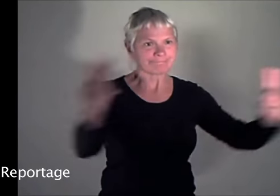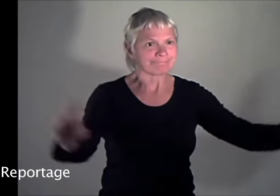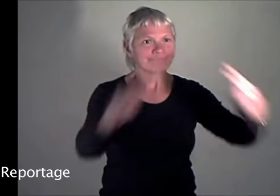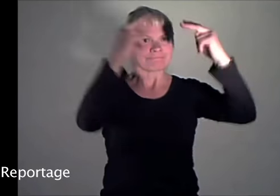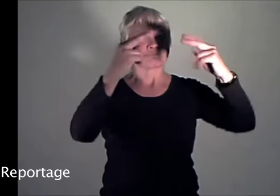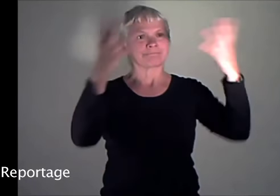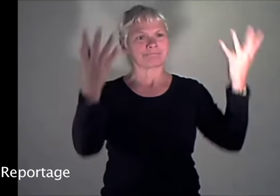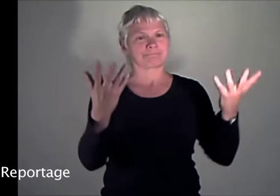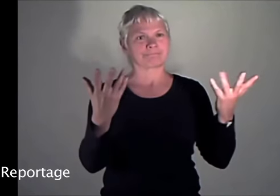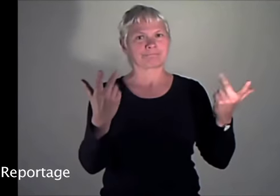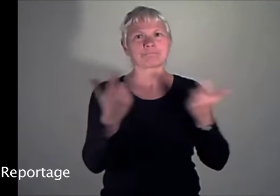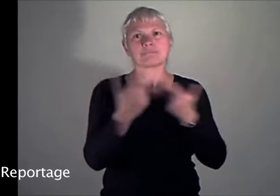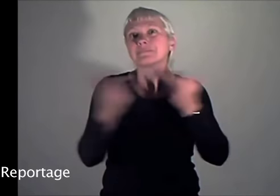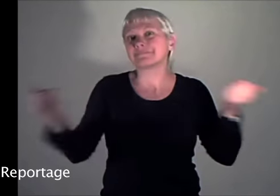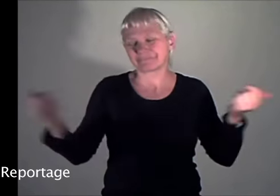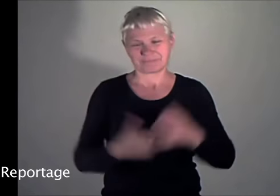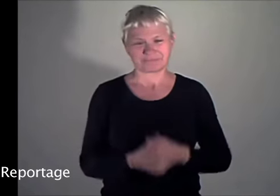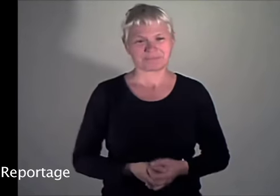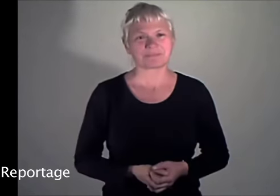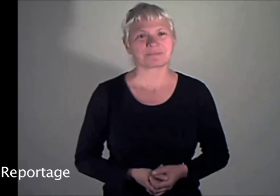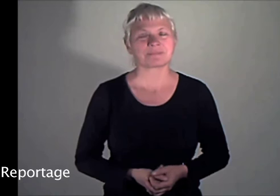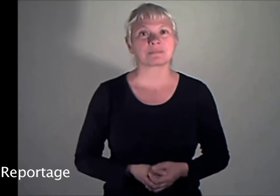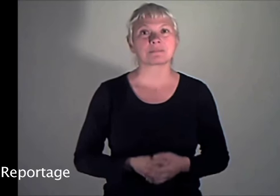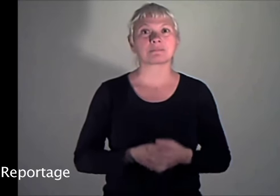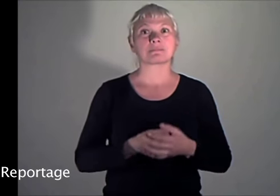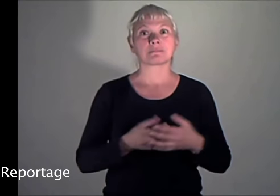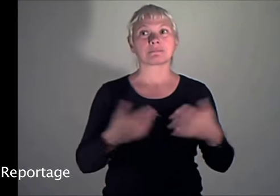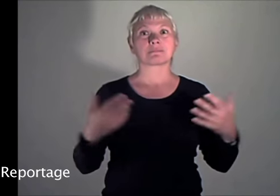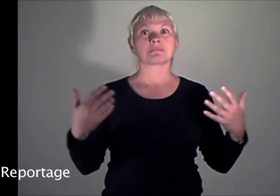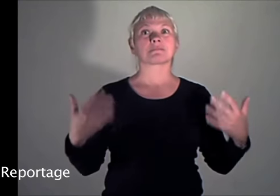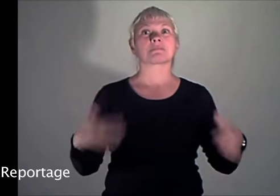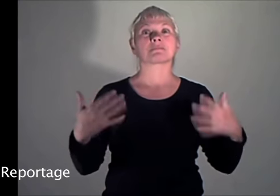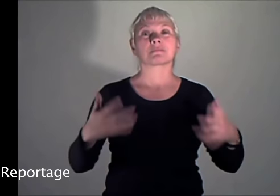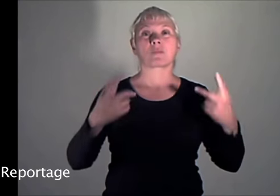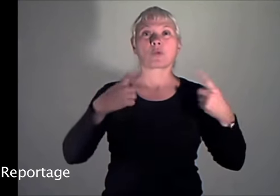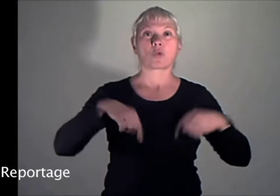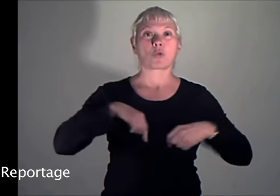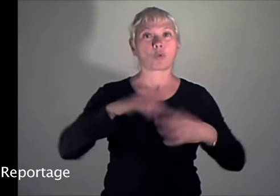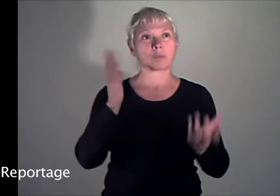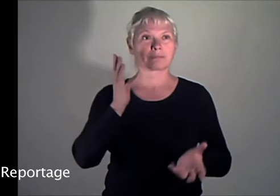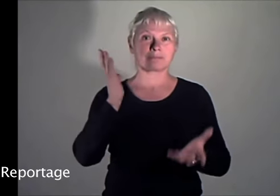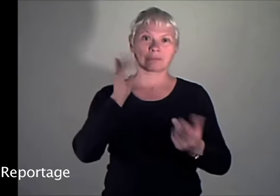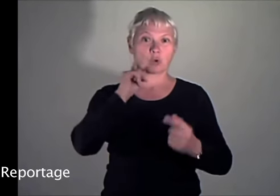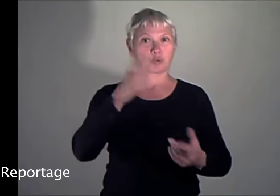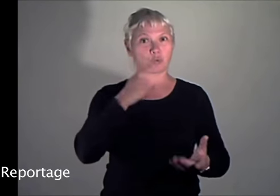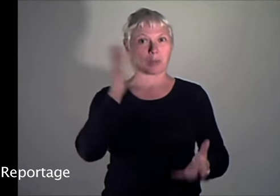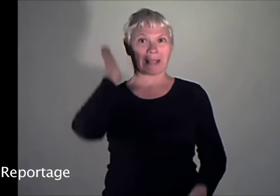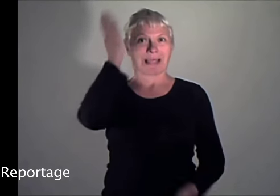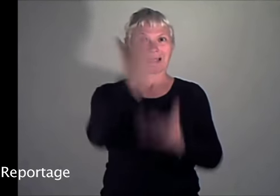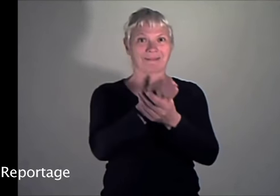attitude, etc. En fait, quand on vient directement, nous, en